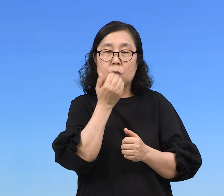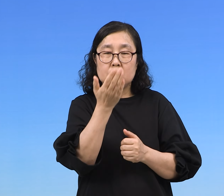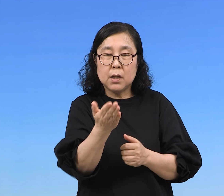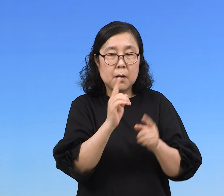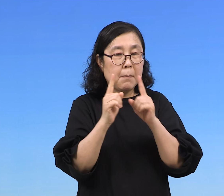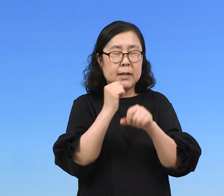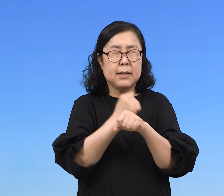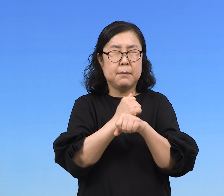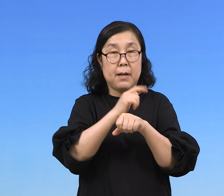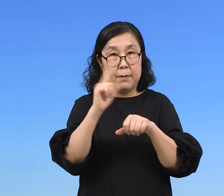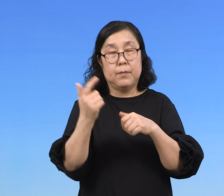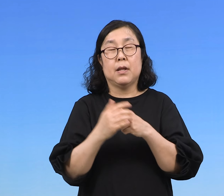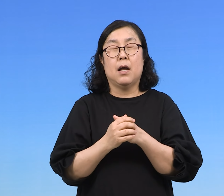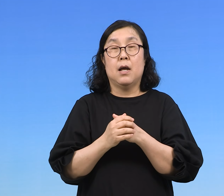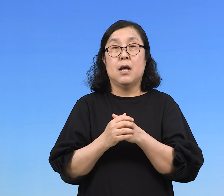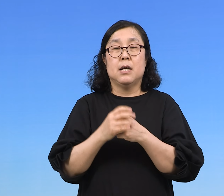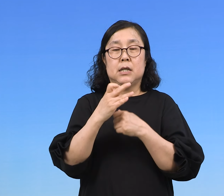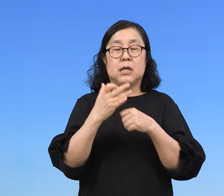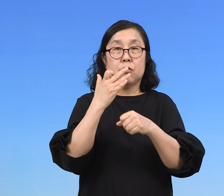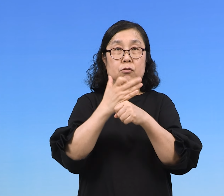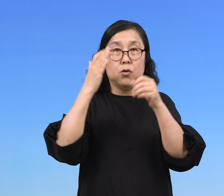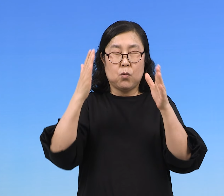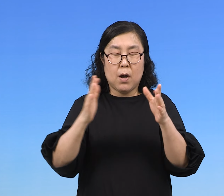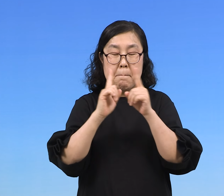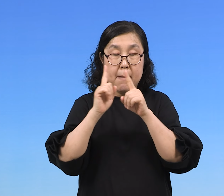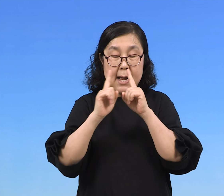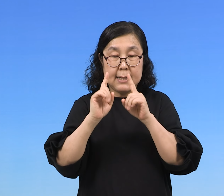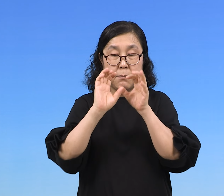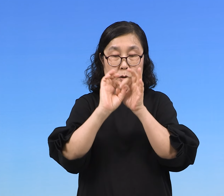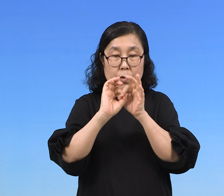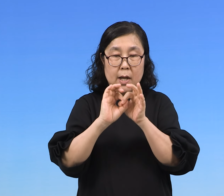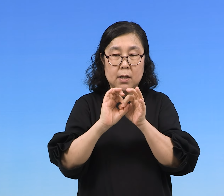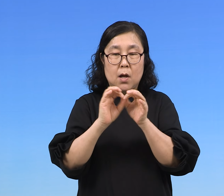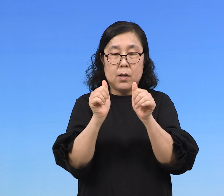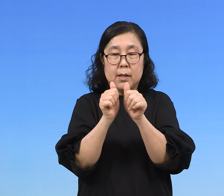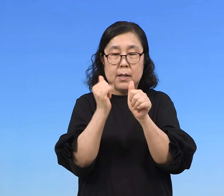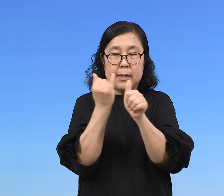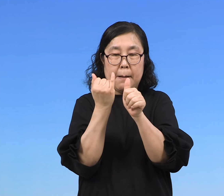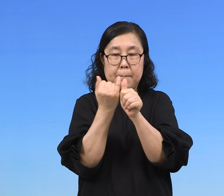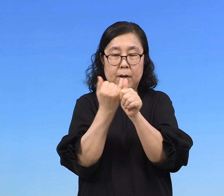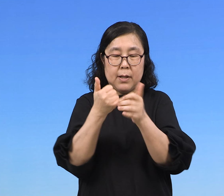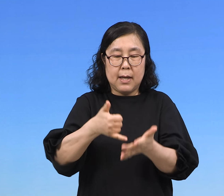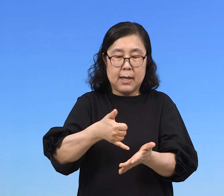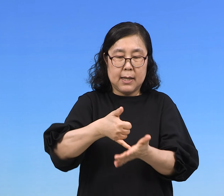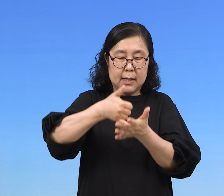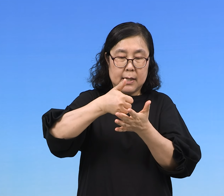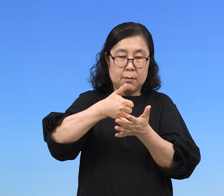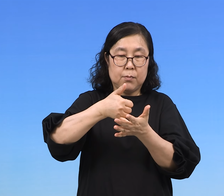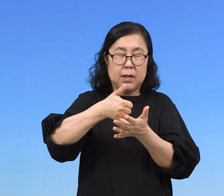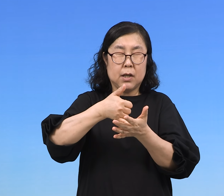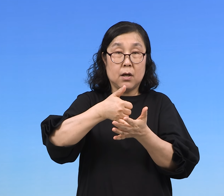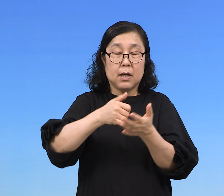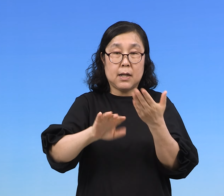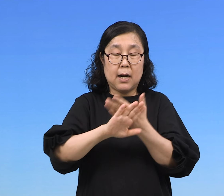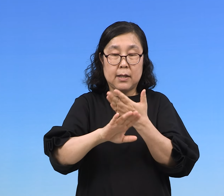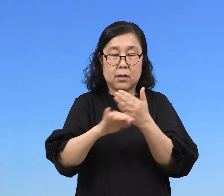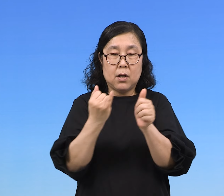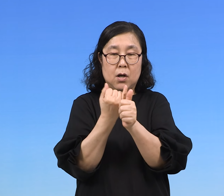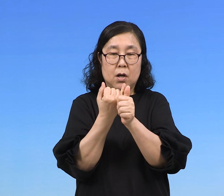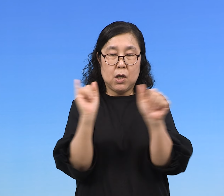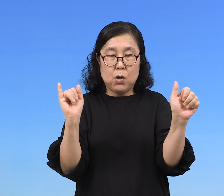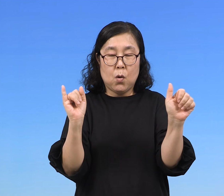말씀이 아니고 지난 19년 동안에 진짜 이 말씀으로 남편의 인격이 달라지고 아내의 인격이 달라지고